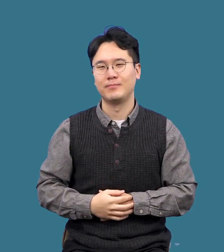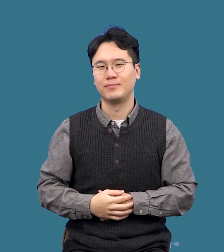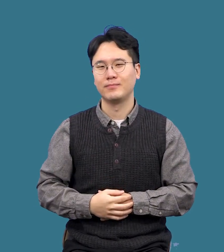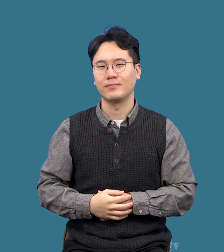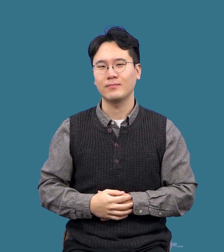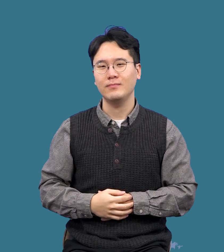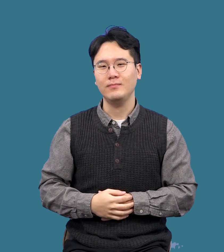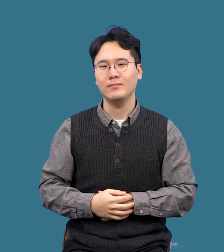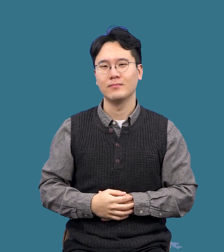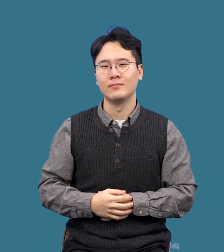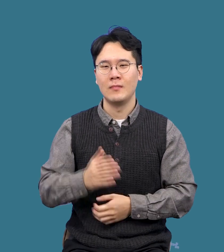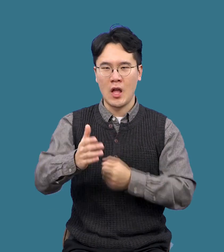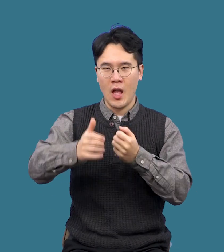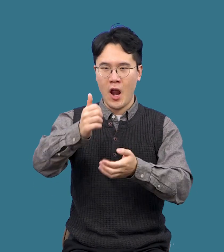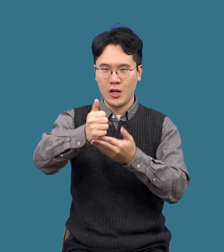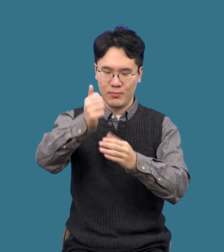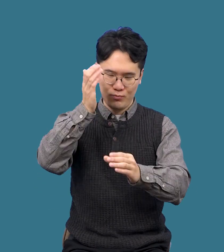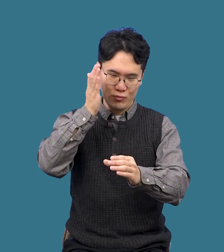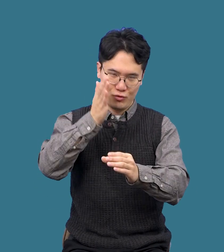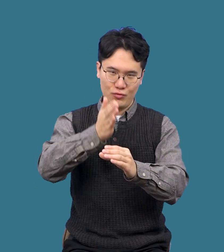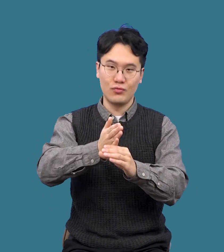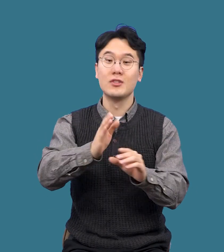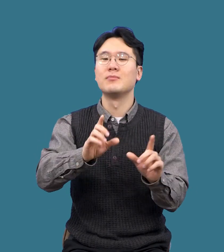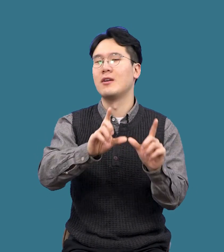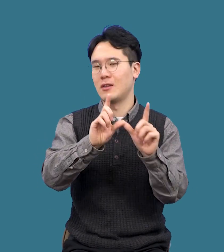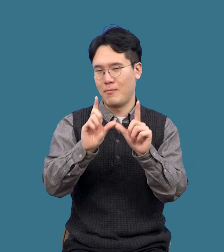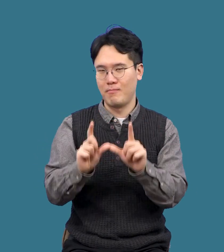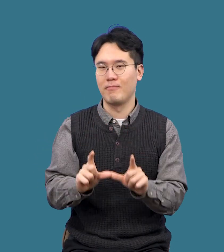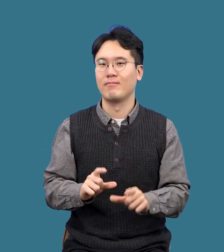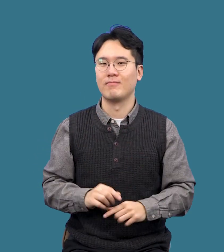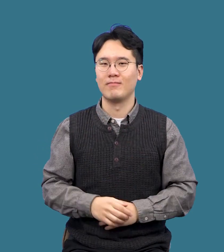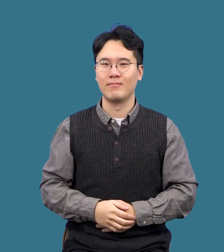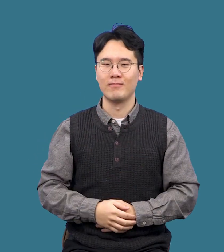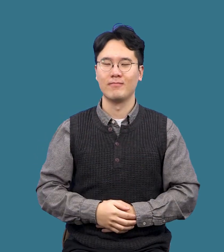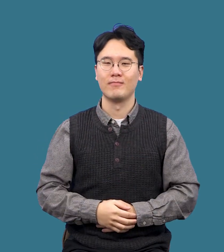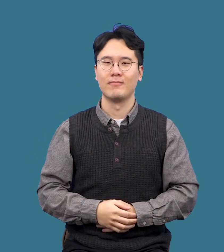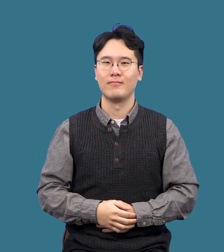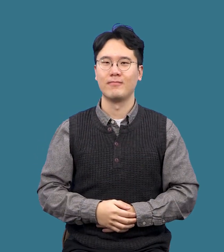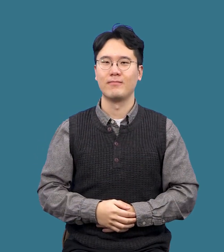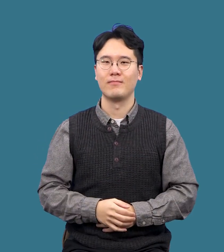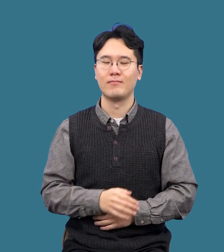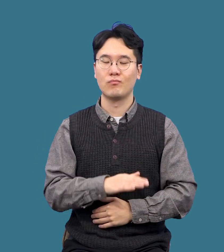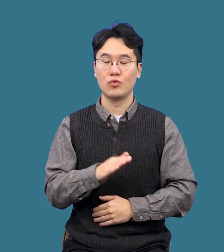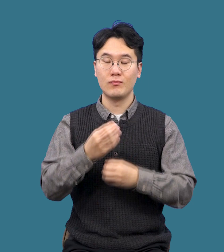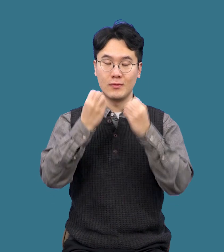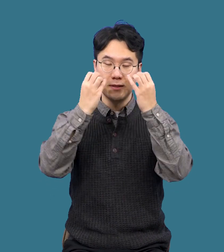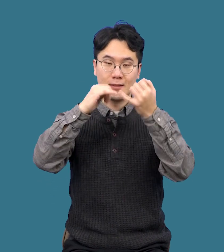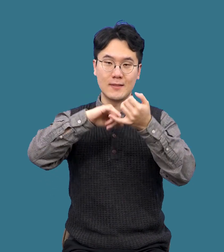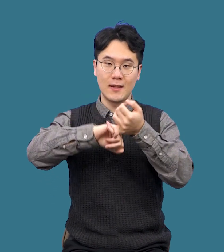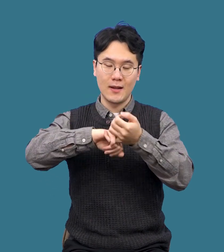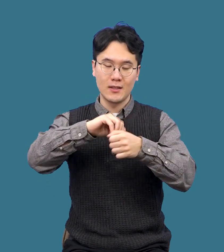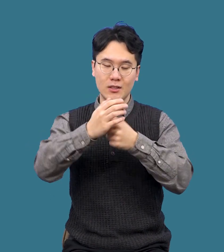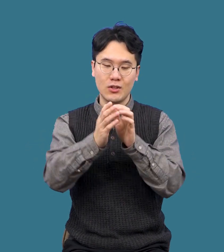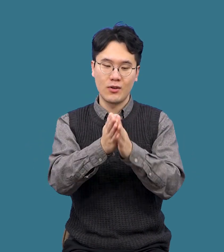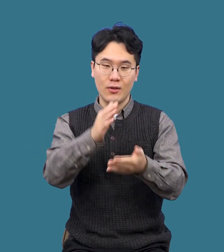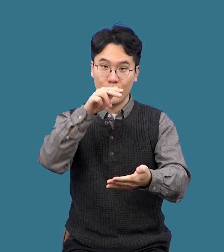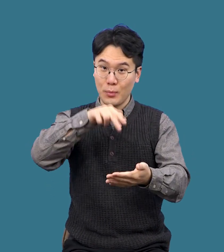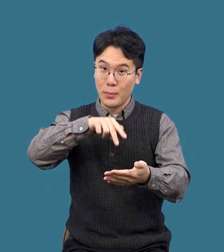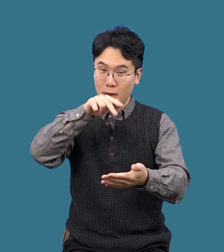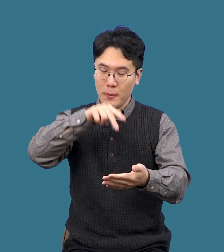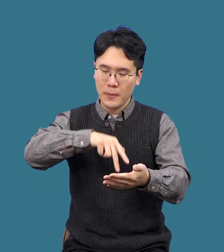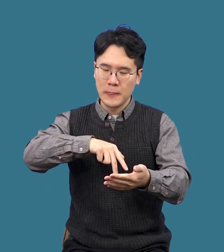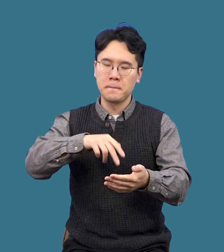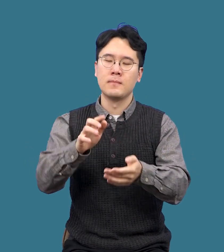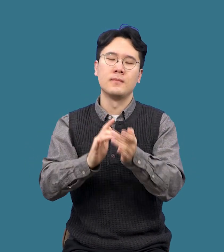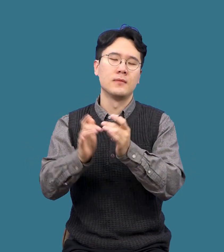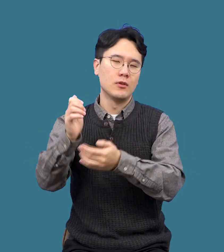God-centered life, 하나님 중심의 삶. 우리가 신약 성경에 보면 예수님께서 당신의